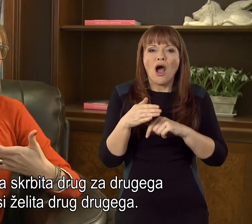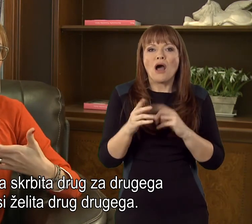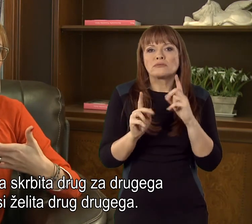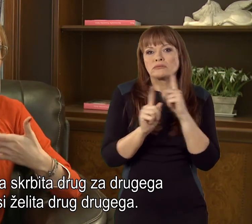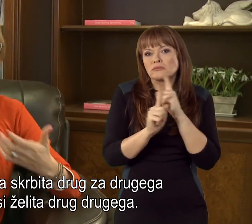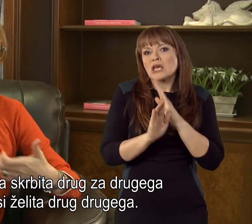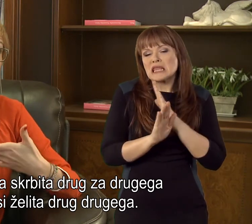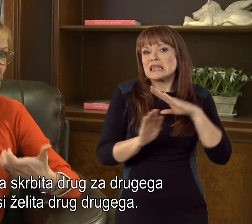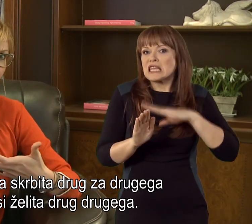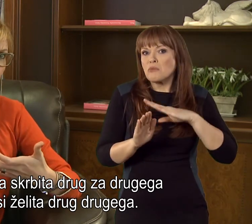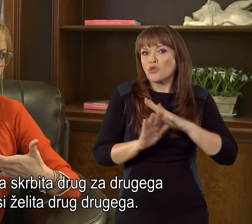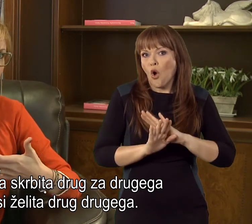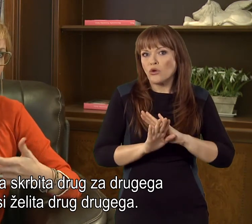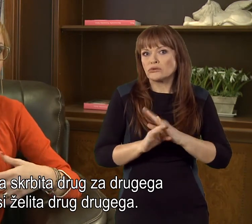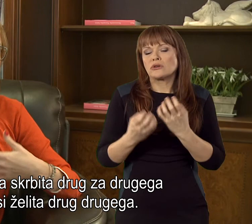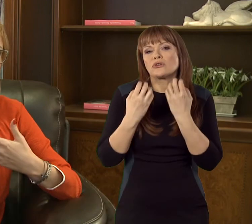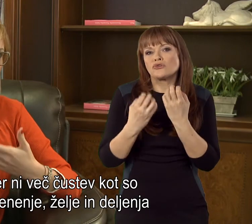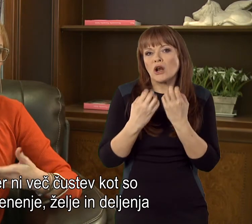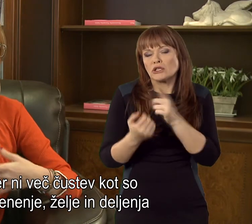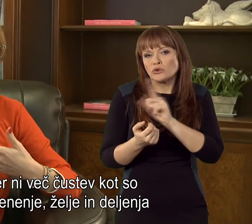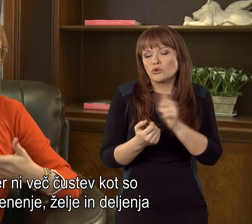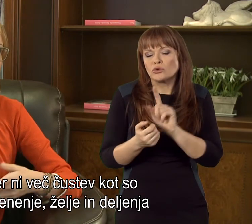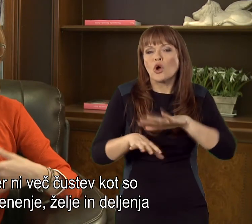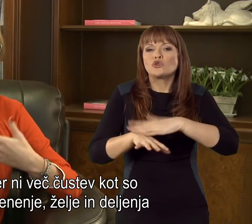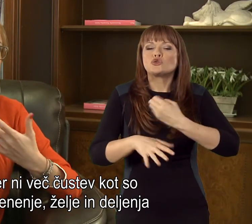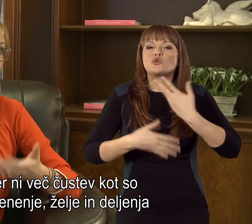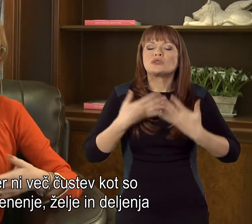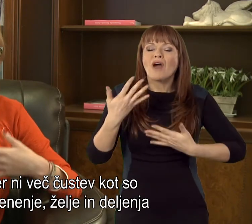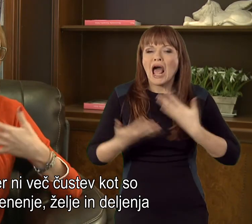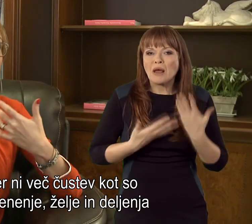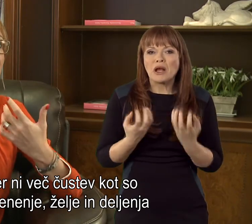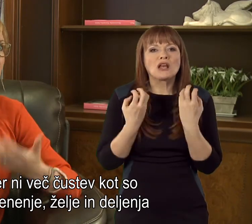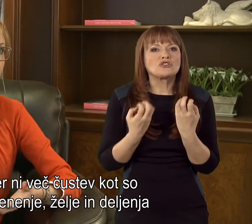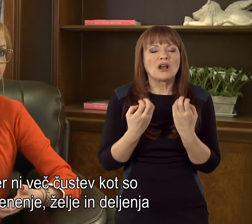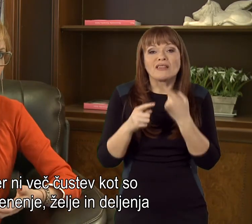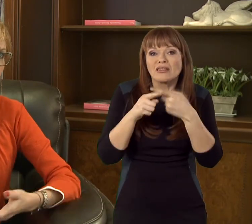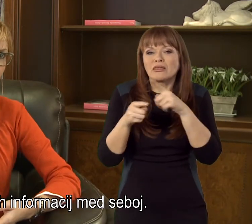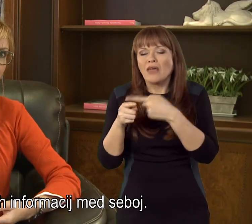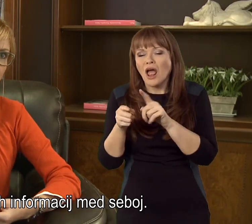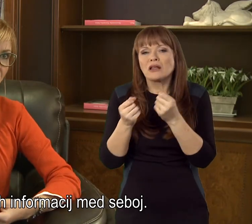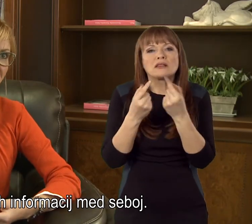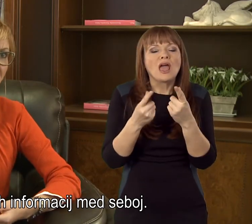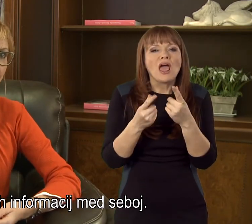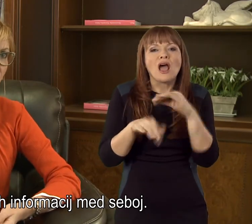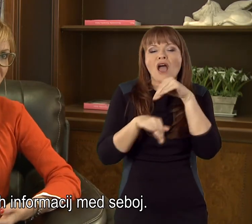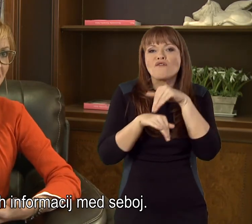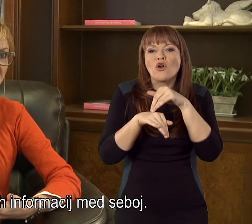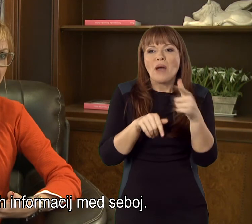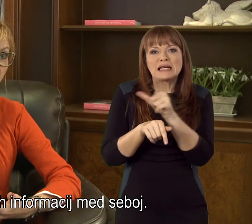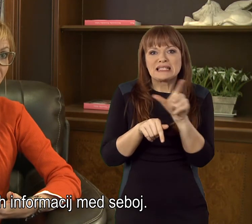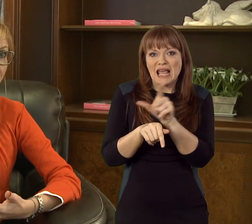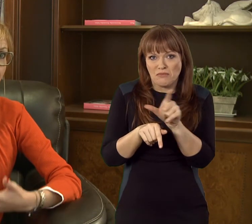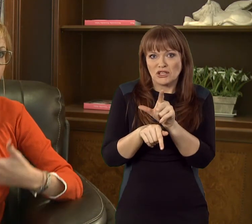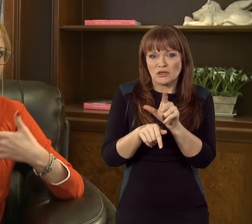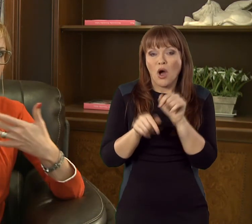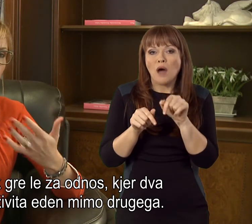skrbita drug za drugega in si želita drug drugega in so tam čustva, hrepenenje, želje in si delita v bistvu dejansko neke informacije med